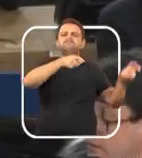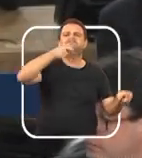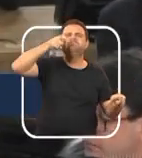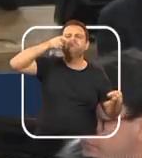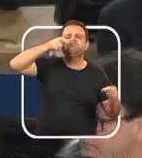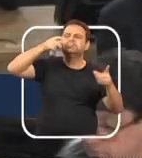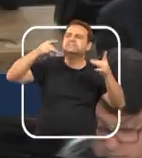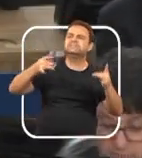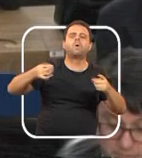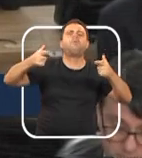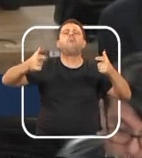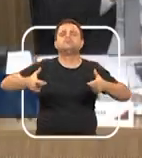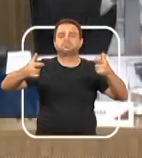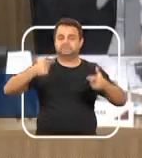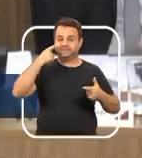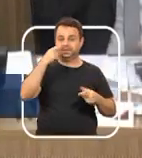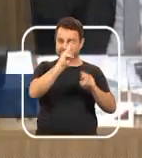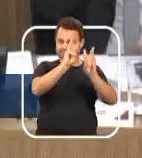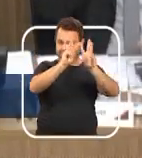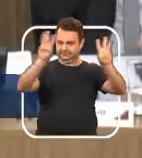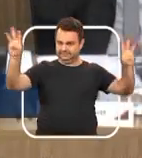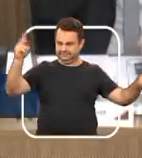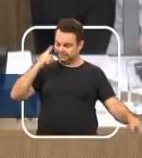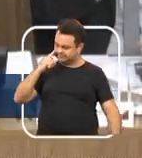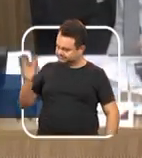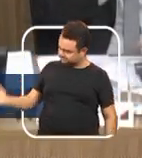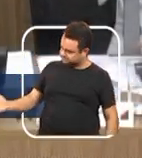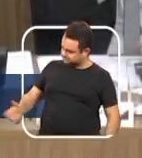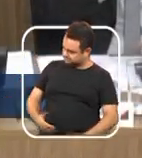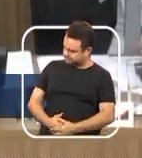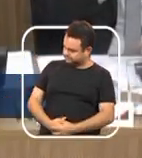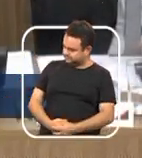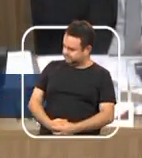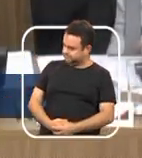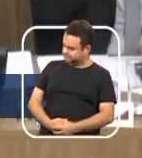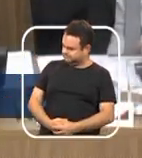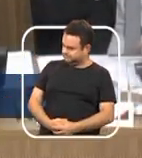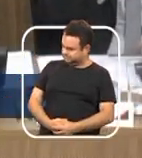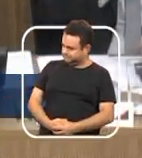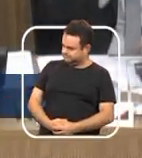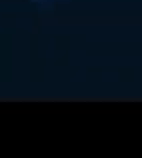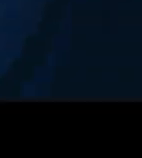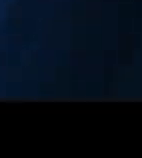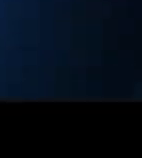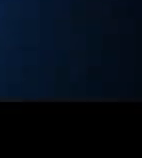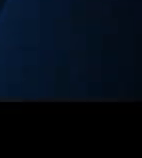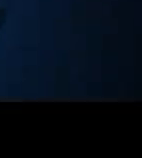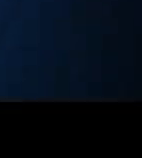acesse o site riopreto.sp.leg.br.